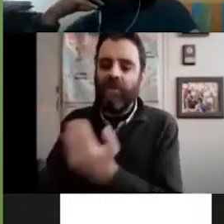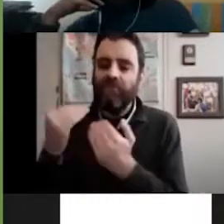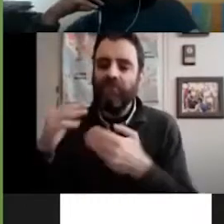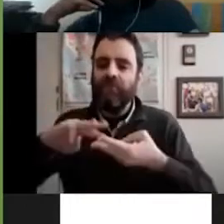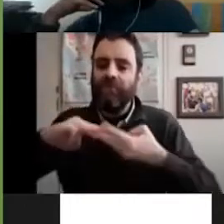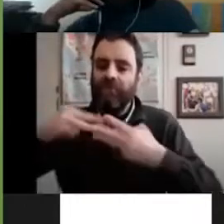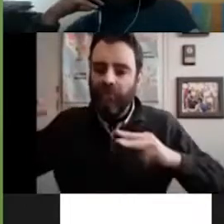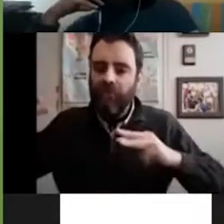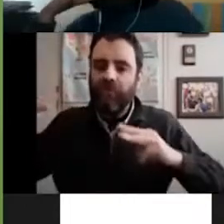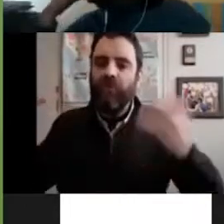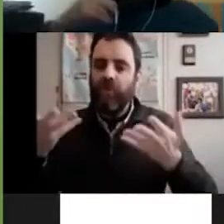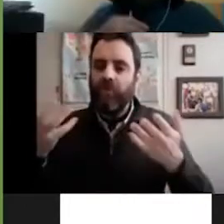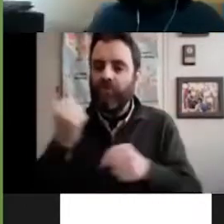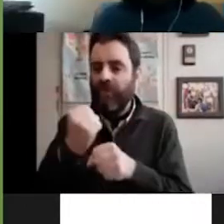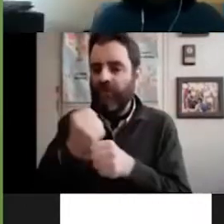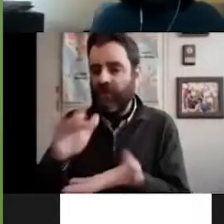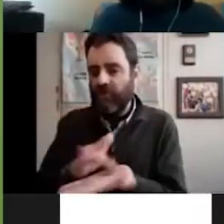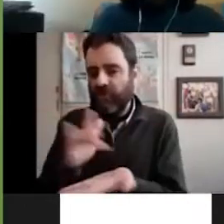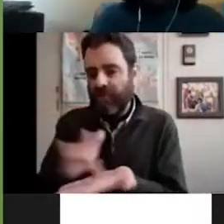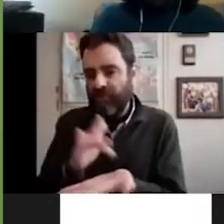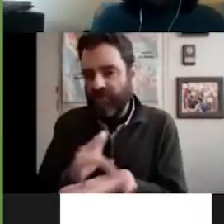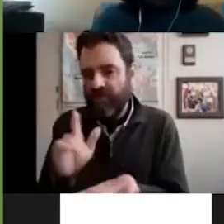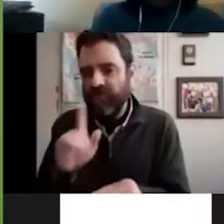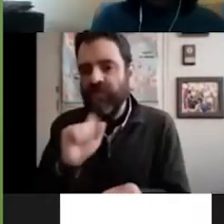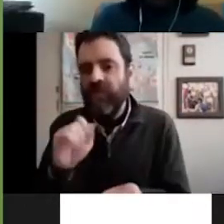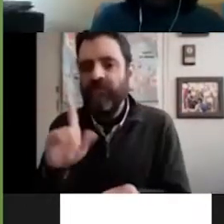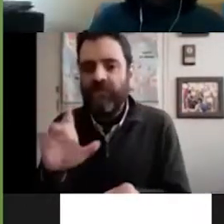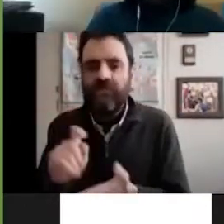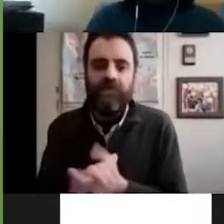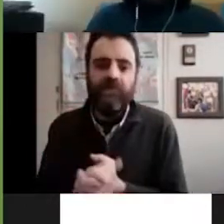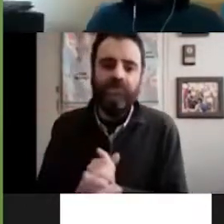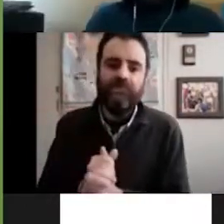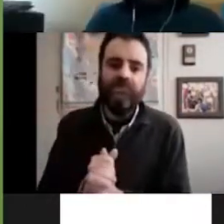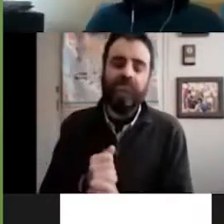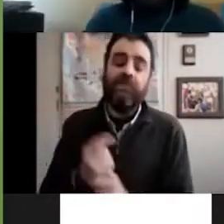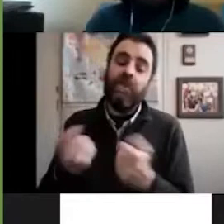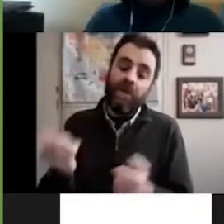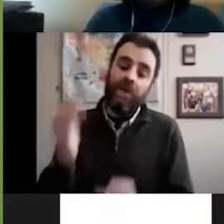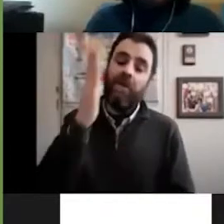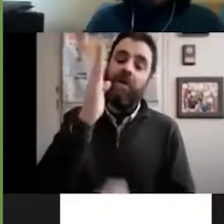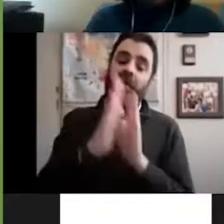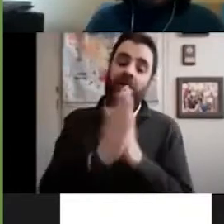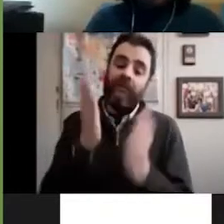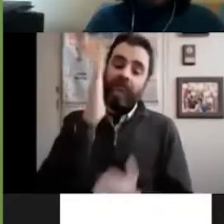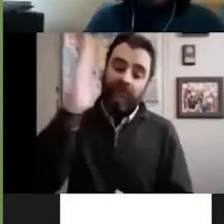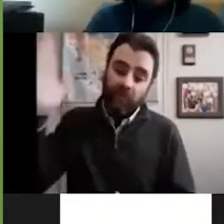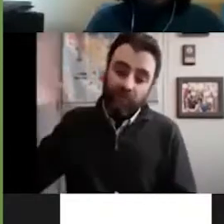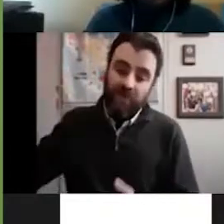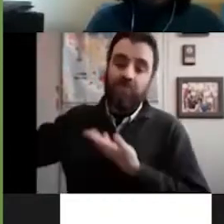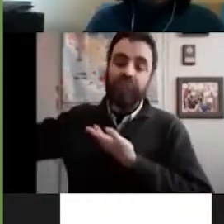tablets, también apoyo en metodología de cómo trabajar con las tablets,